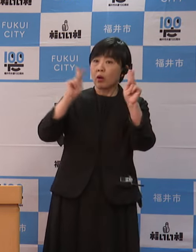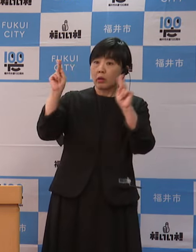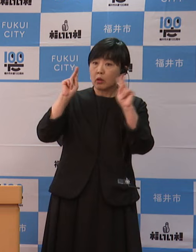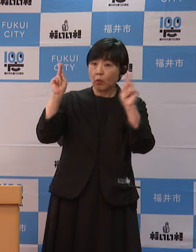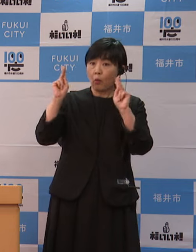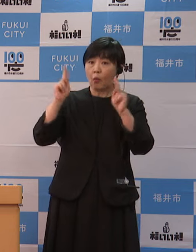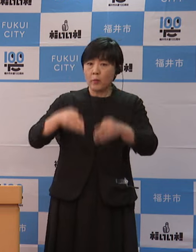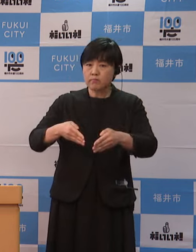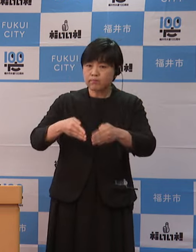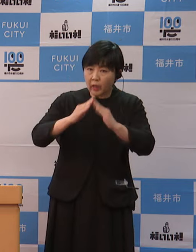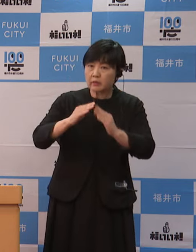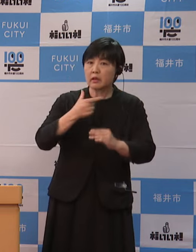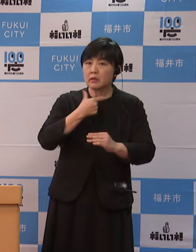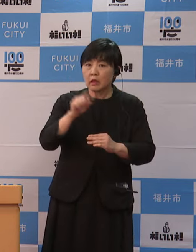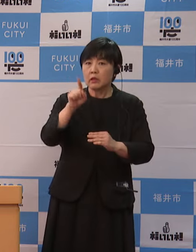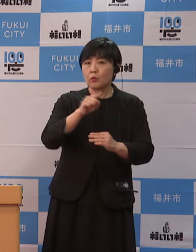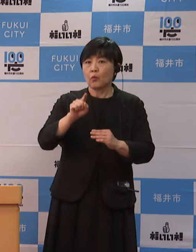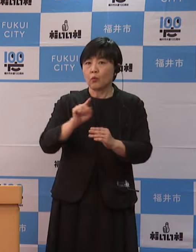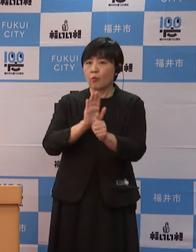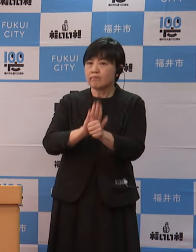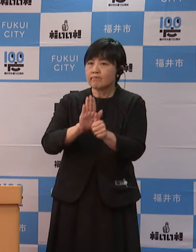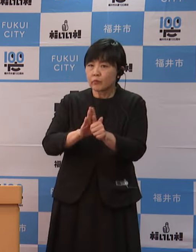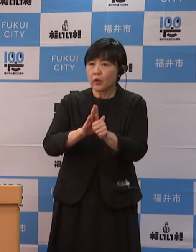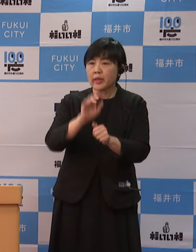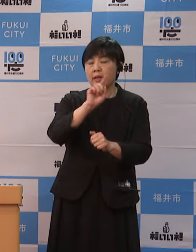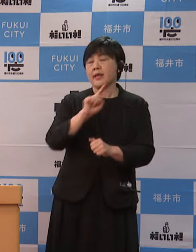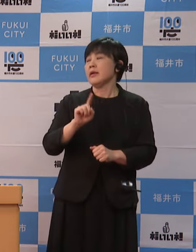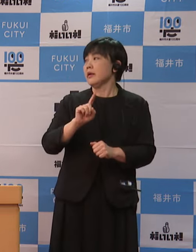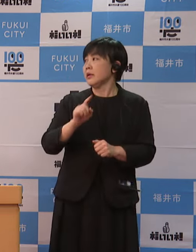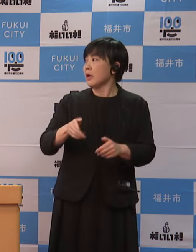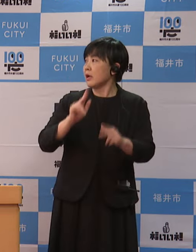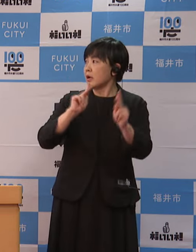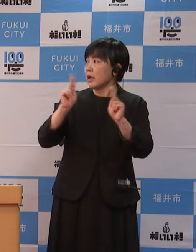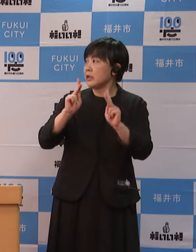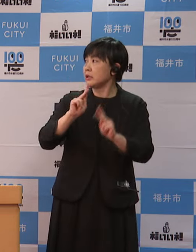成施設といいますか、ビジネスインキュベーターの、